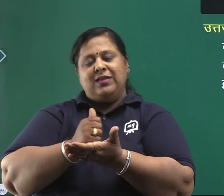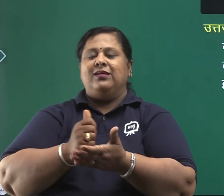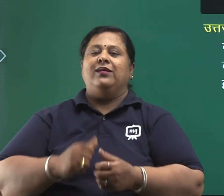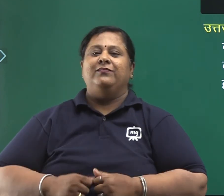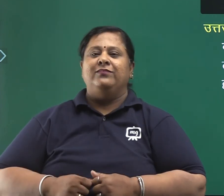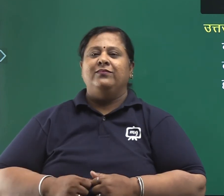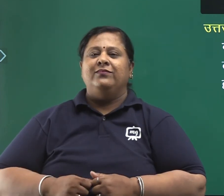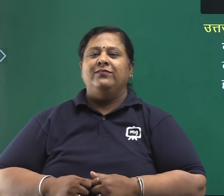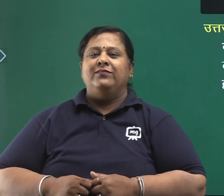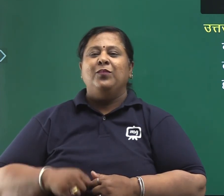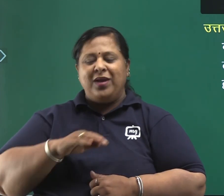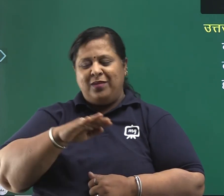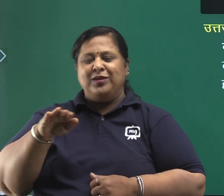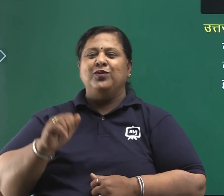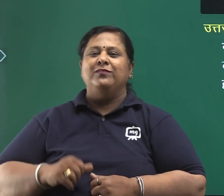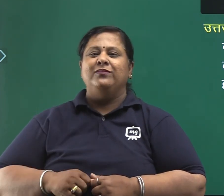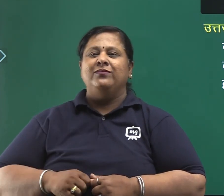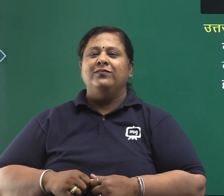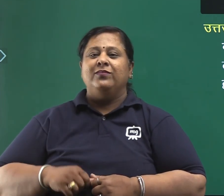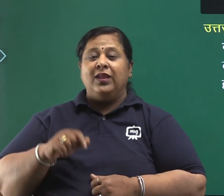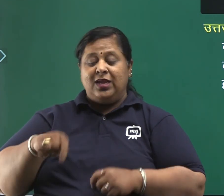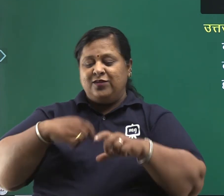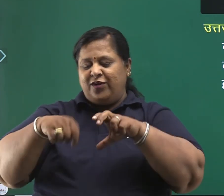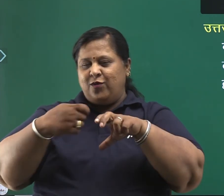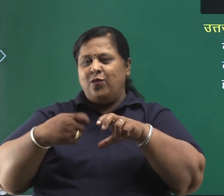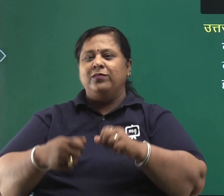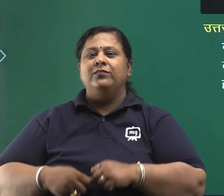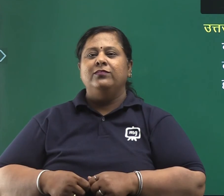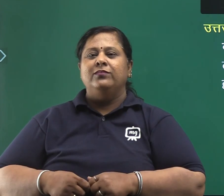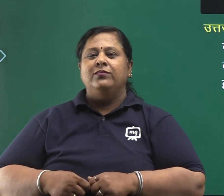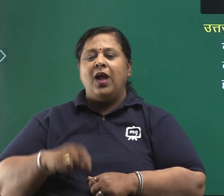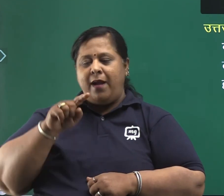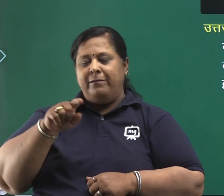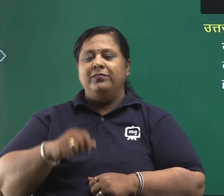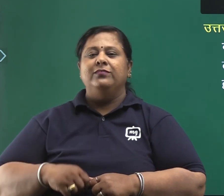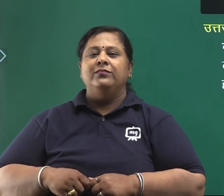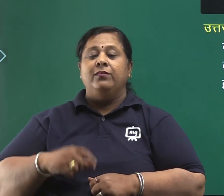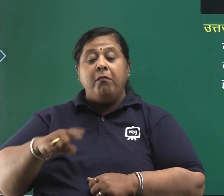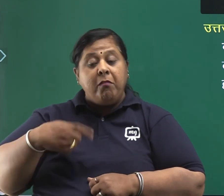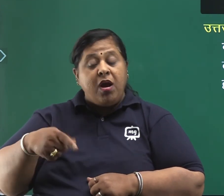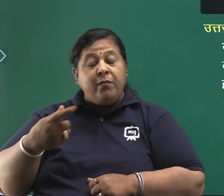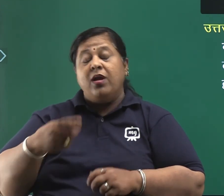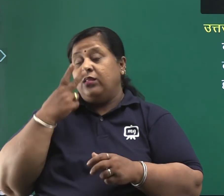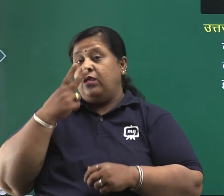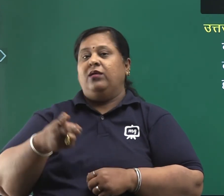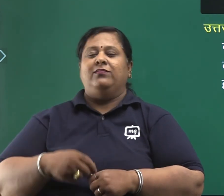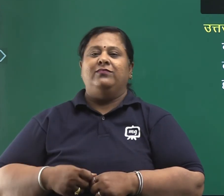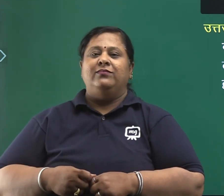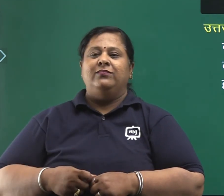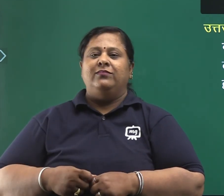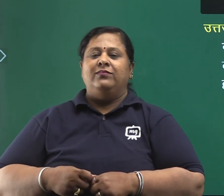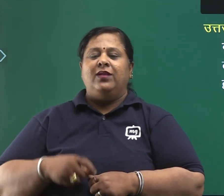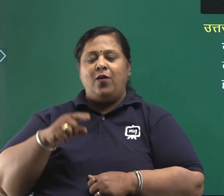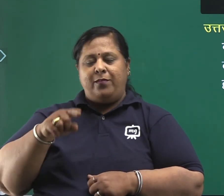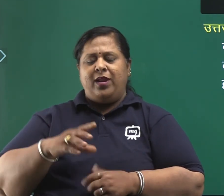करें। प्यारे बच्चों, इस वीडियो को आप बार बार देखें